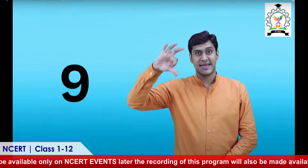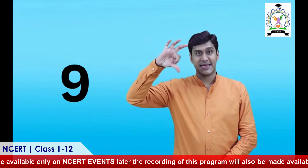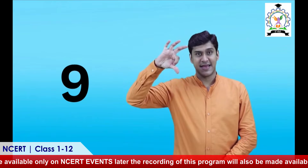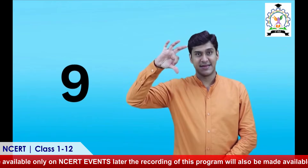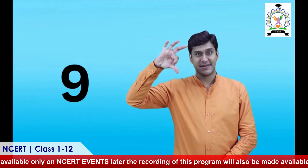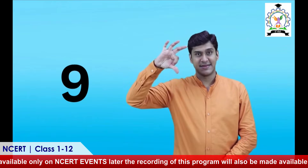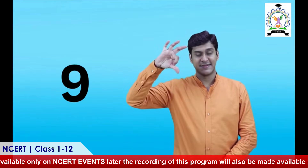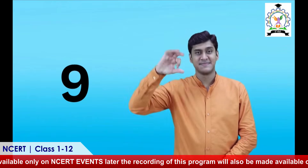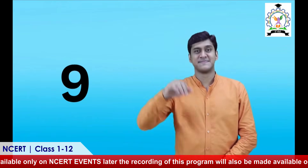9